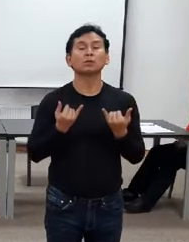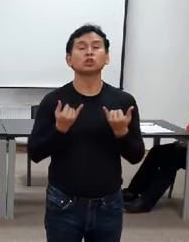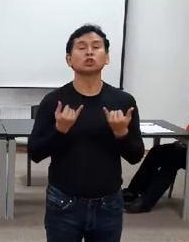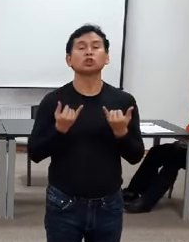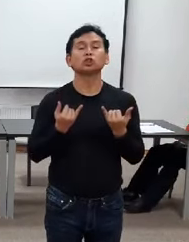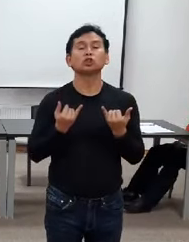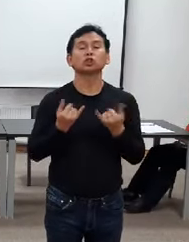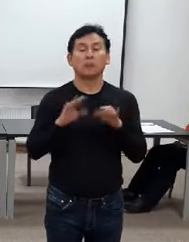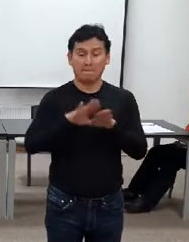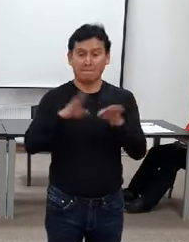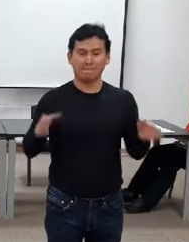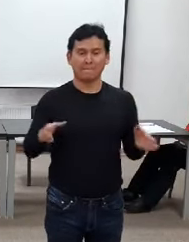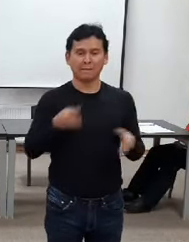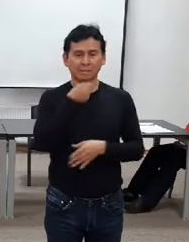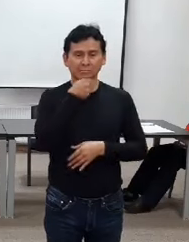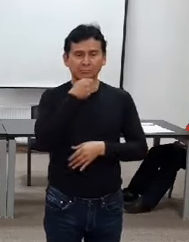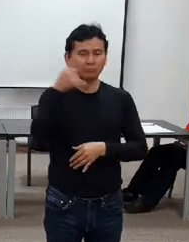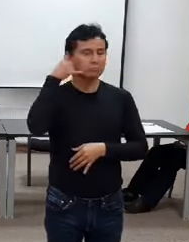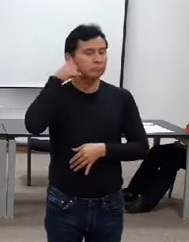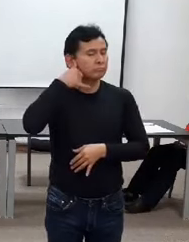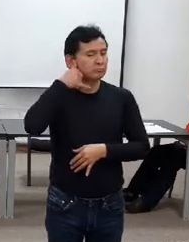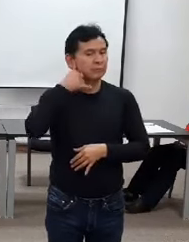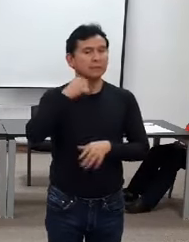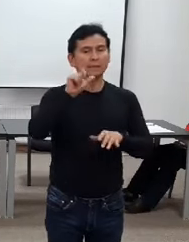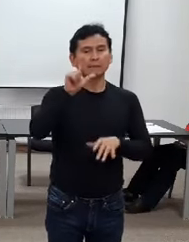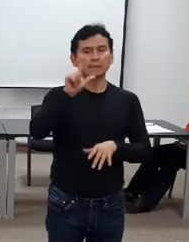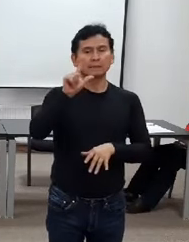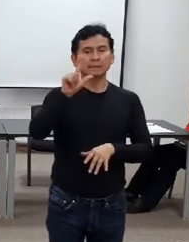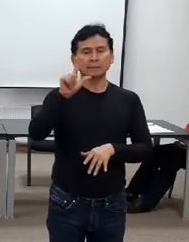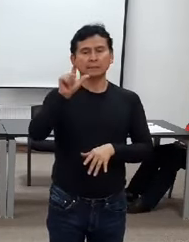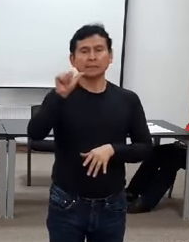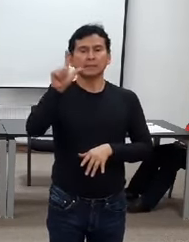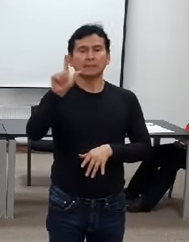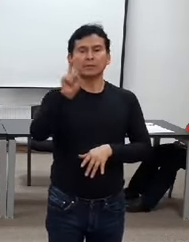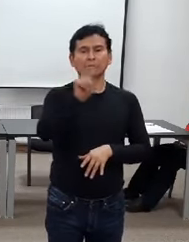donde de ahí podrán ser derivados, es el